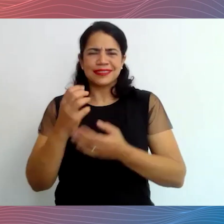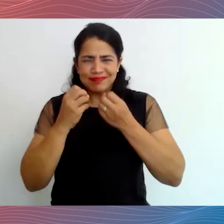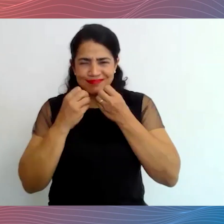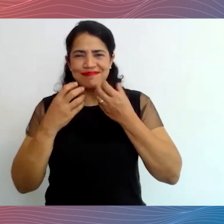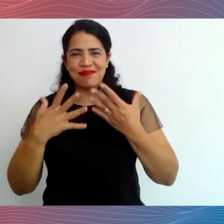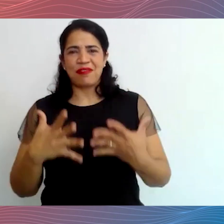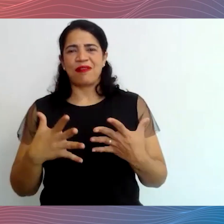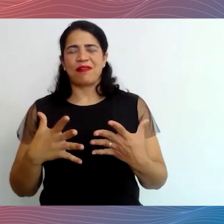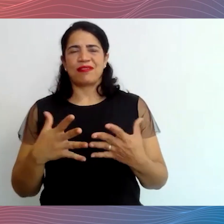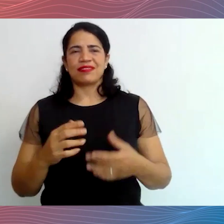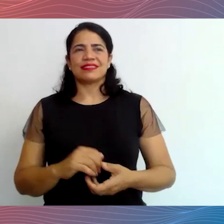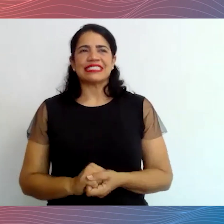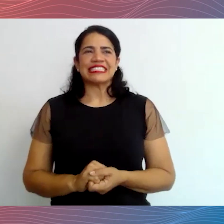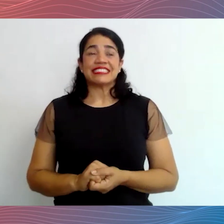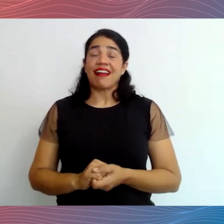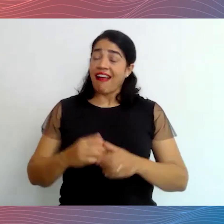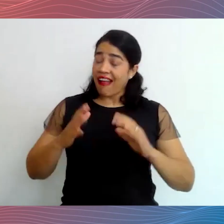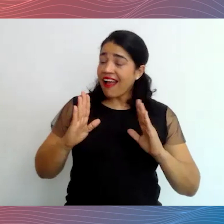Agora a coisa vai.